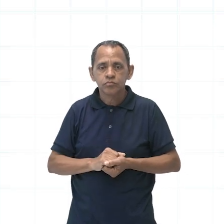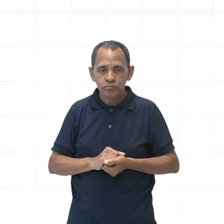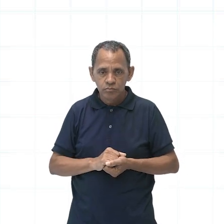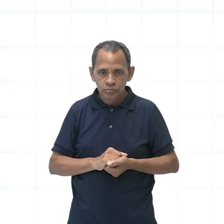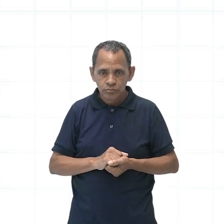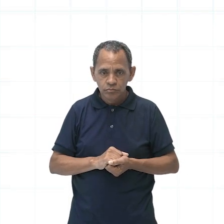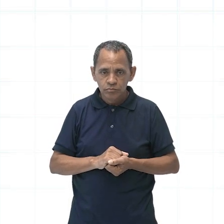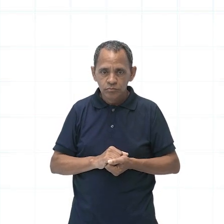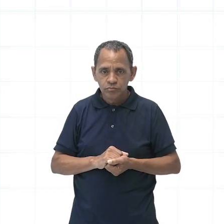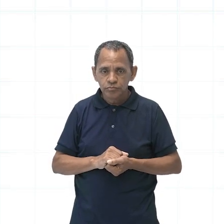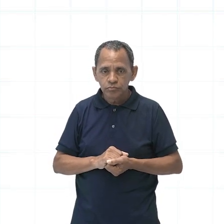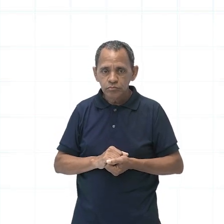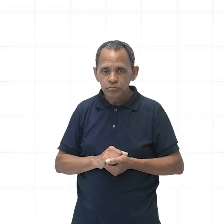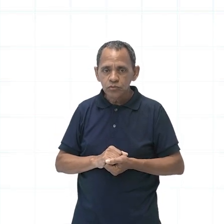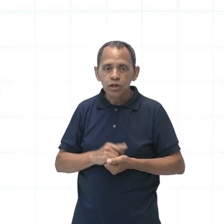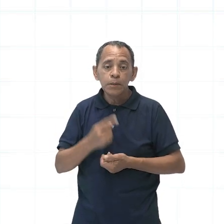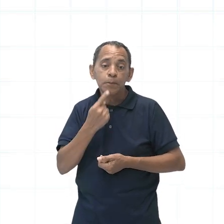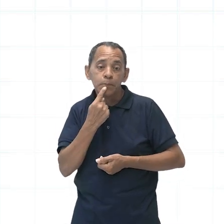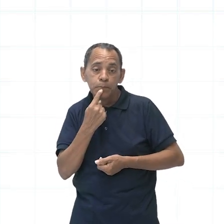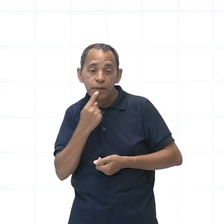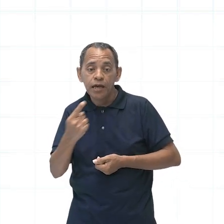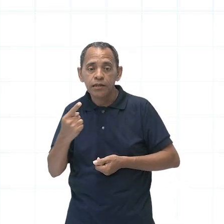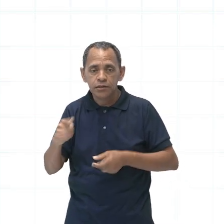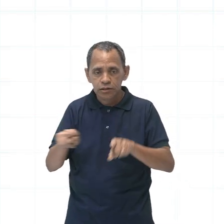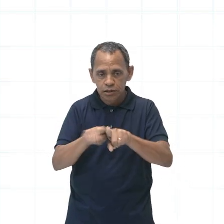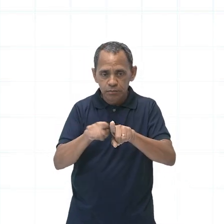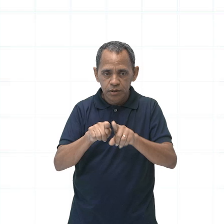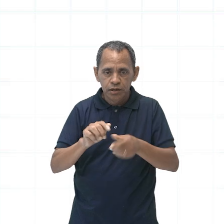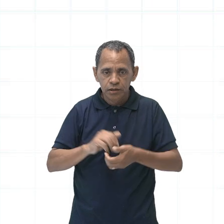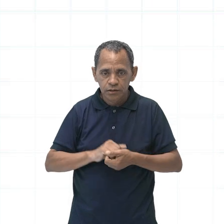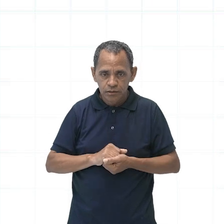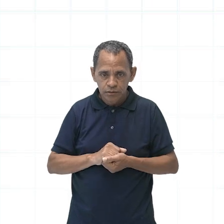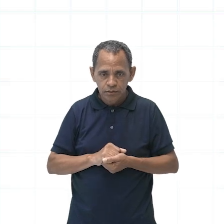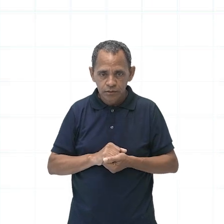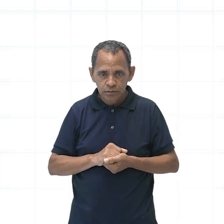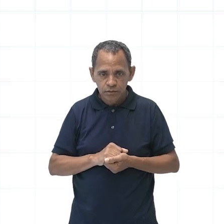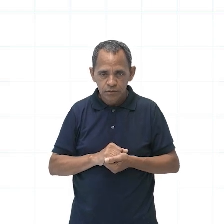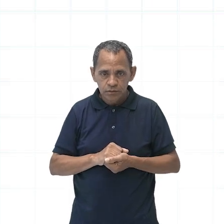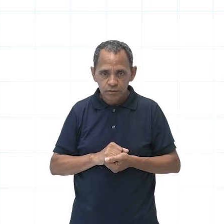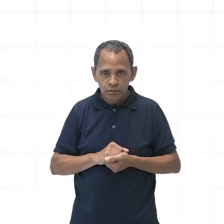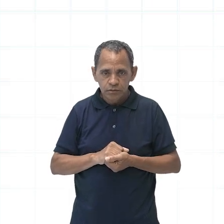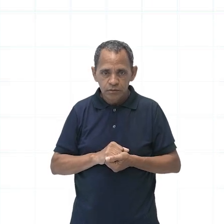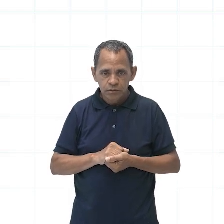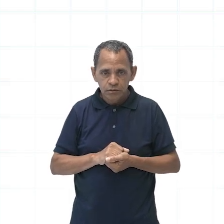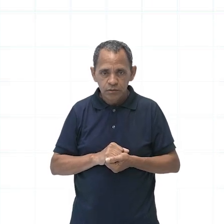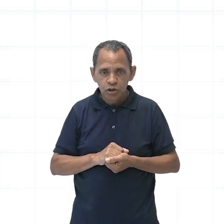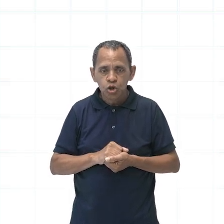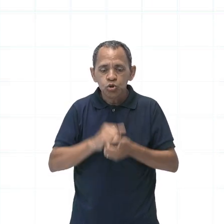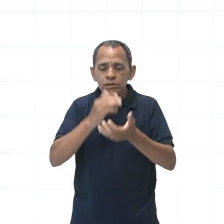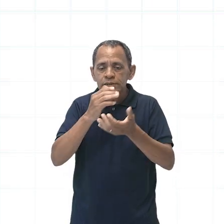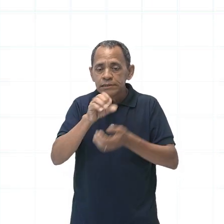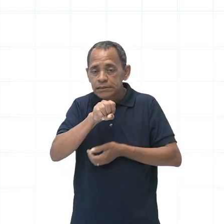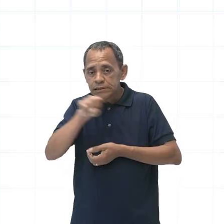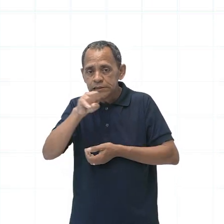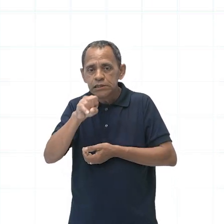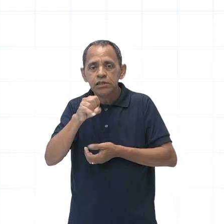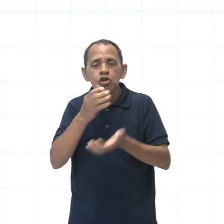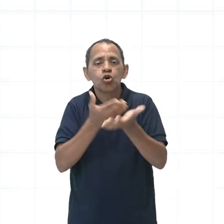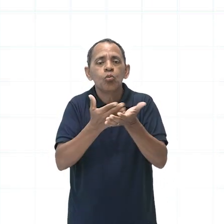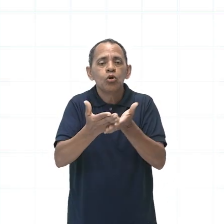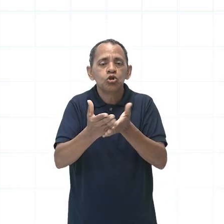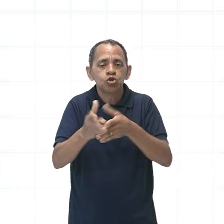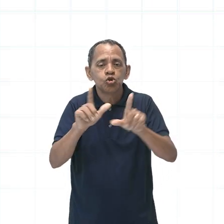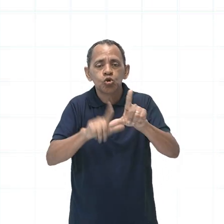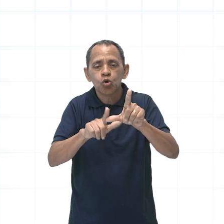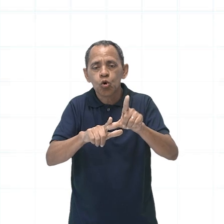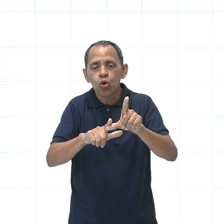favor. Né? Largura mínima de. E aí vai. Começou com a letrinha. Agora